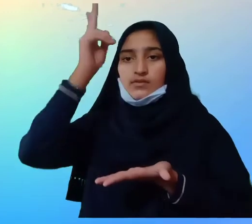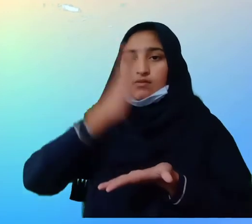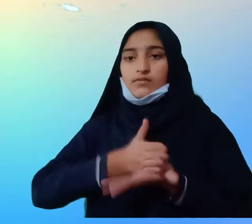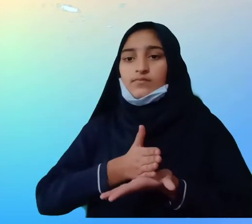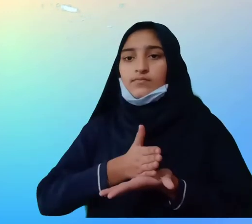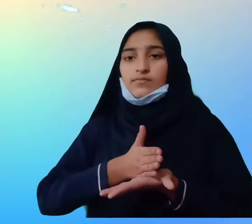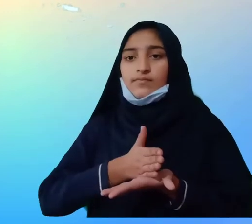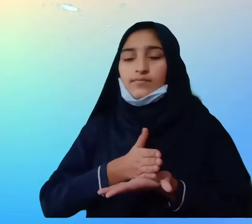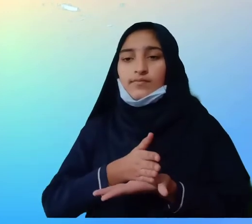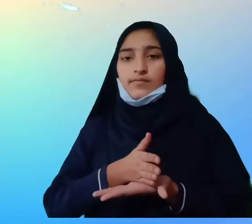आखिरकार